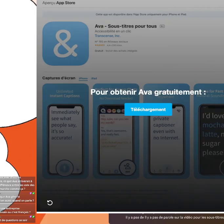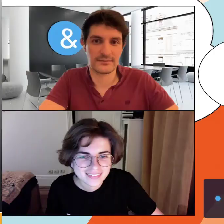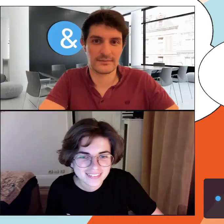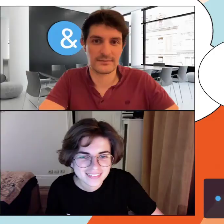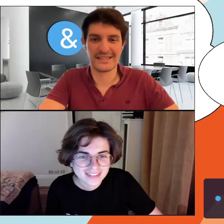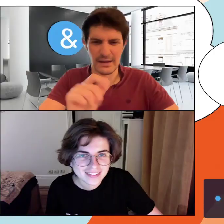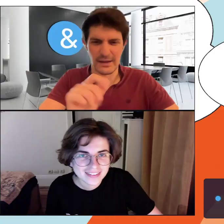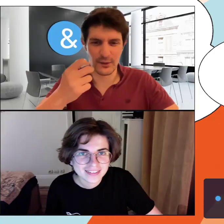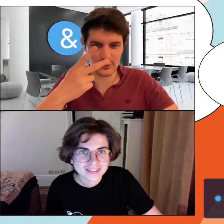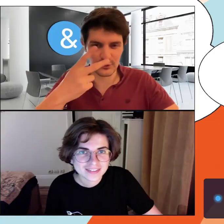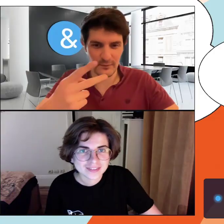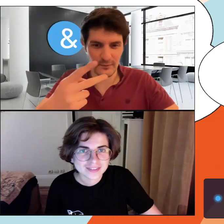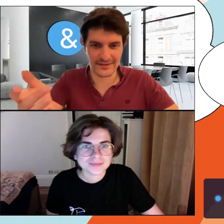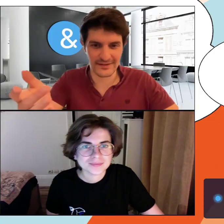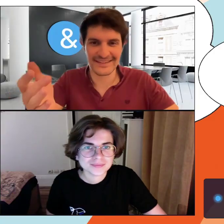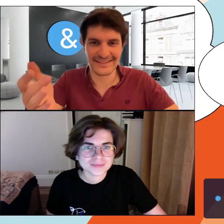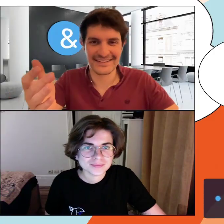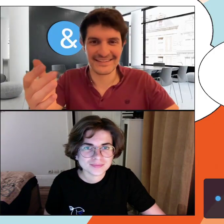C'est la première fois que tu la vois.